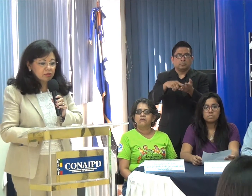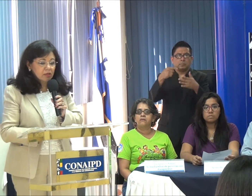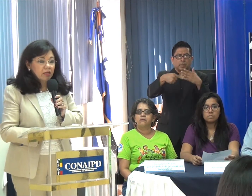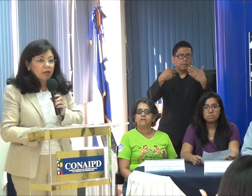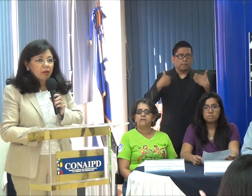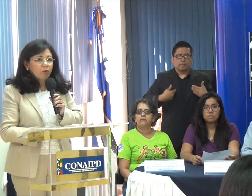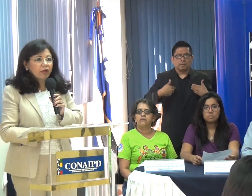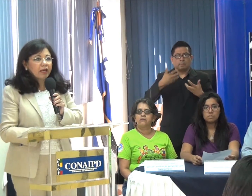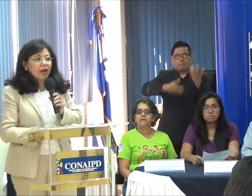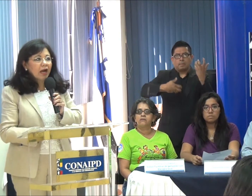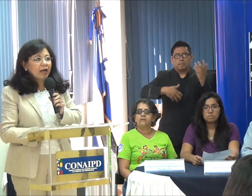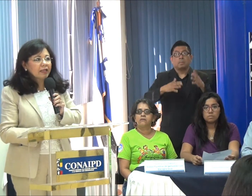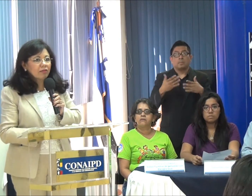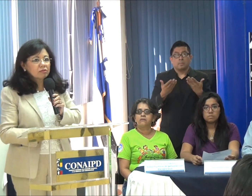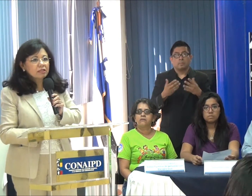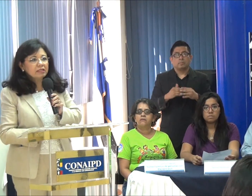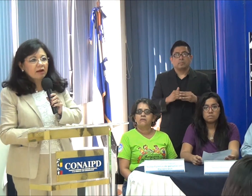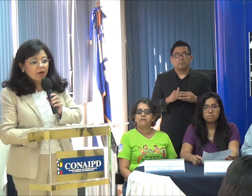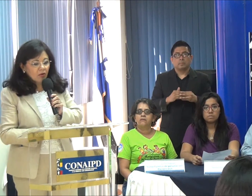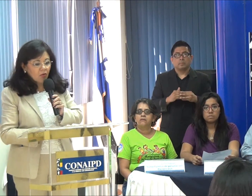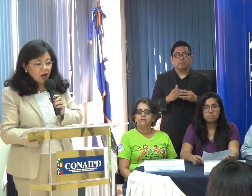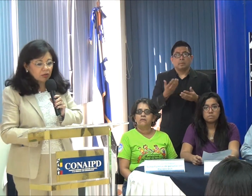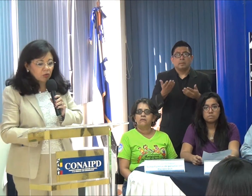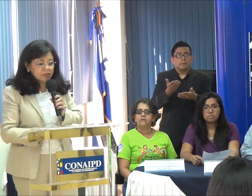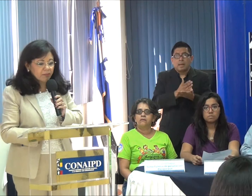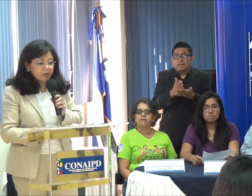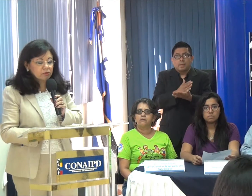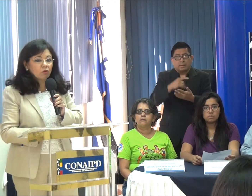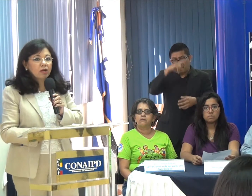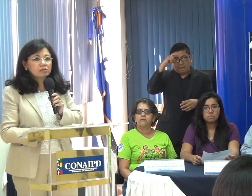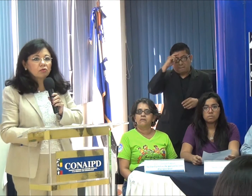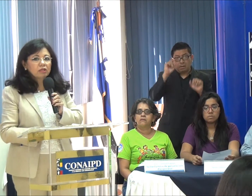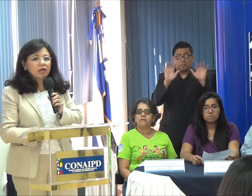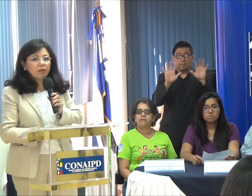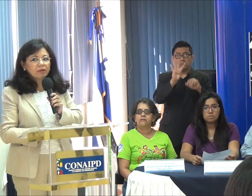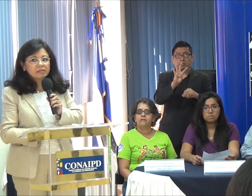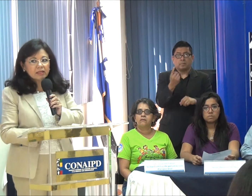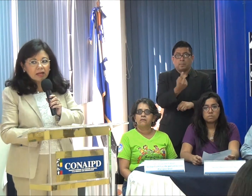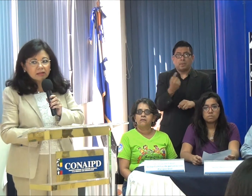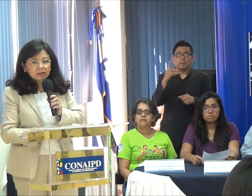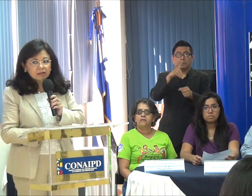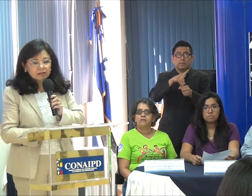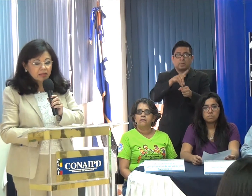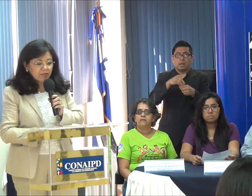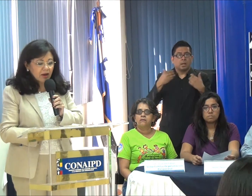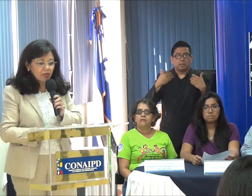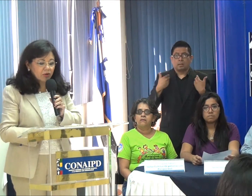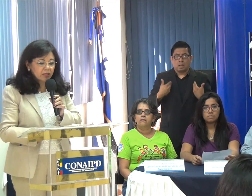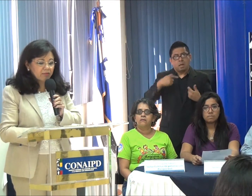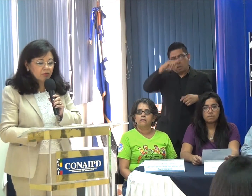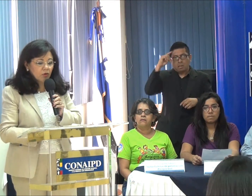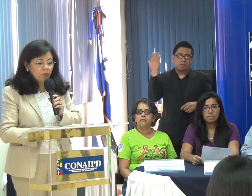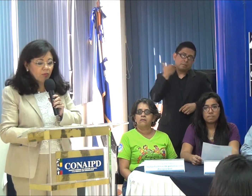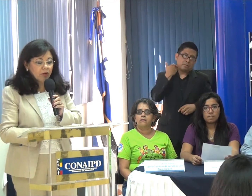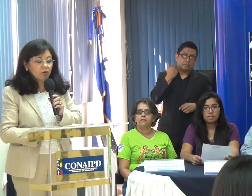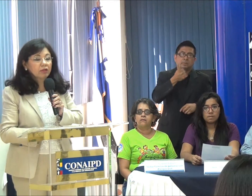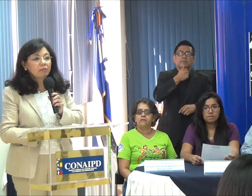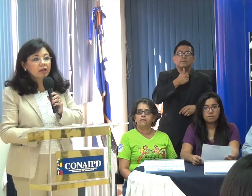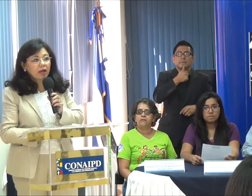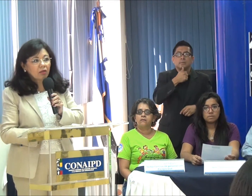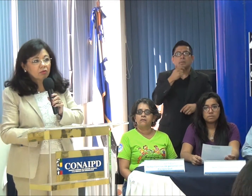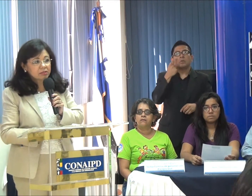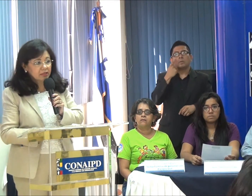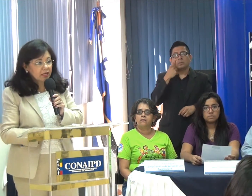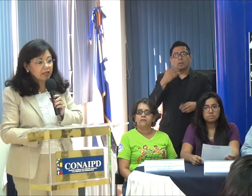derechos, porque han quedado sin trabajo 14 personas con discapacidad, trabajadores de baños públicos